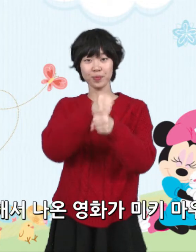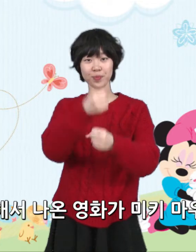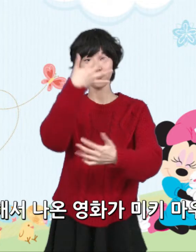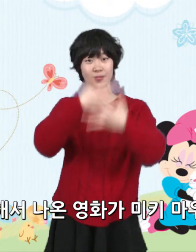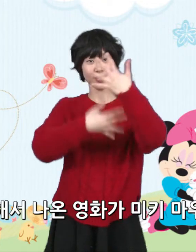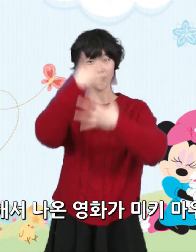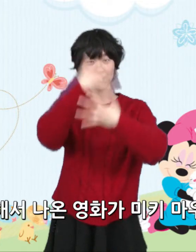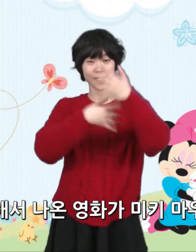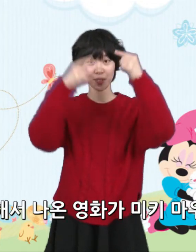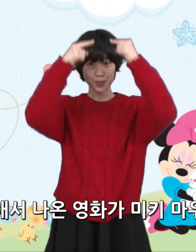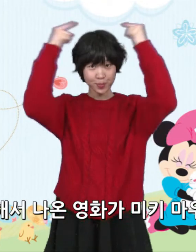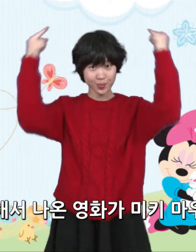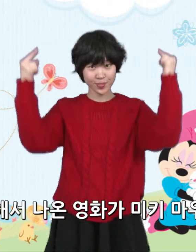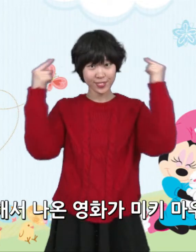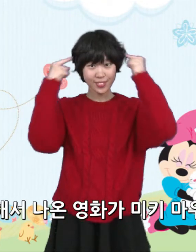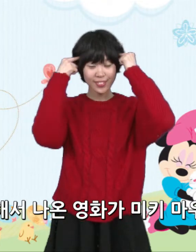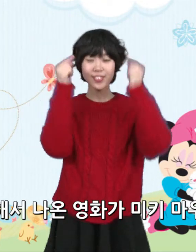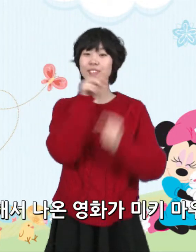영화가 미키마우스랍니다.